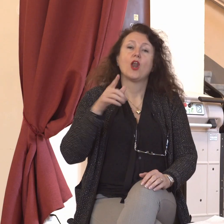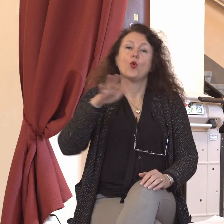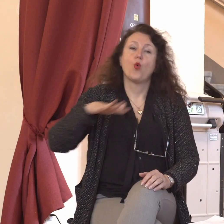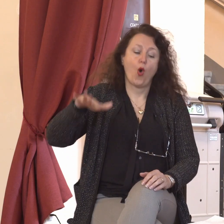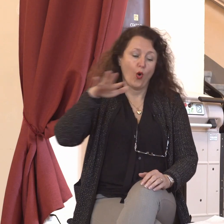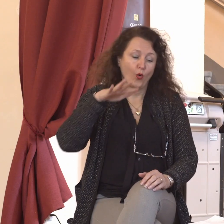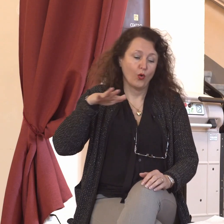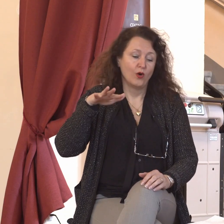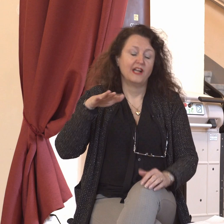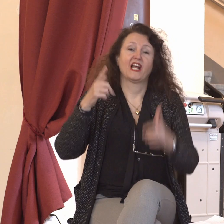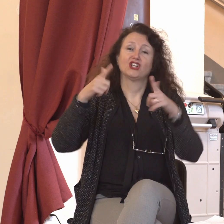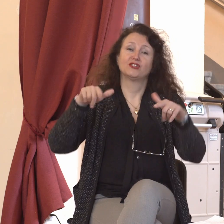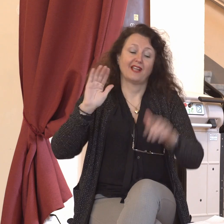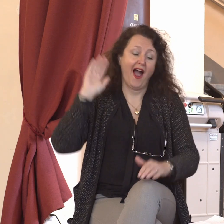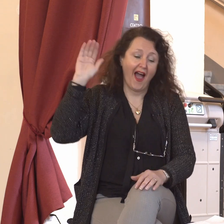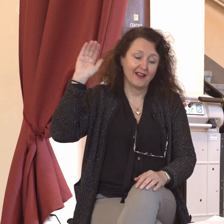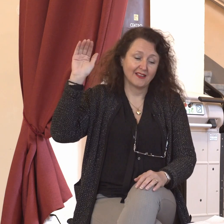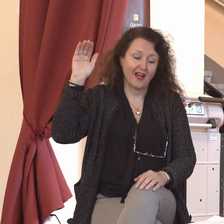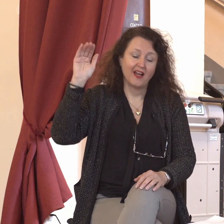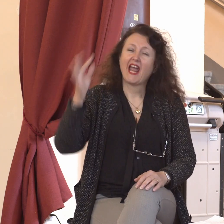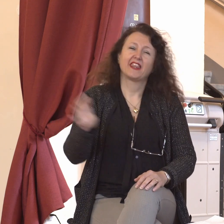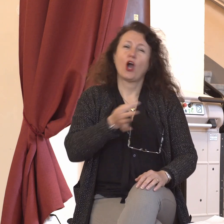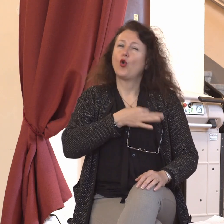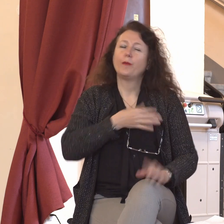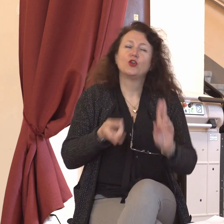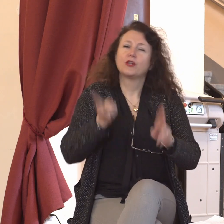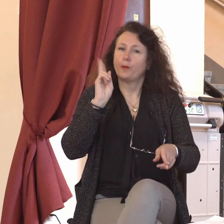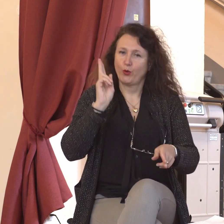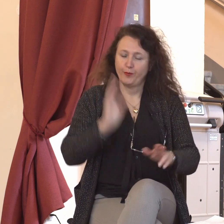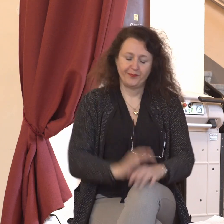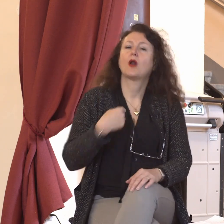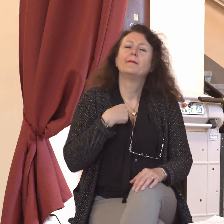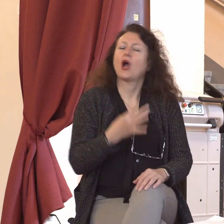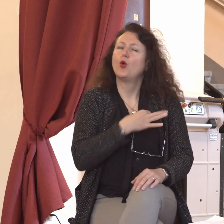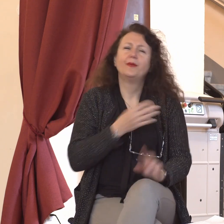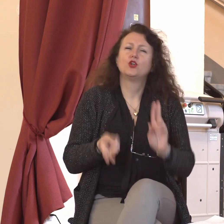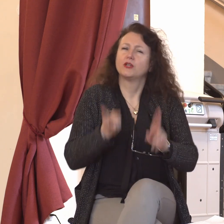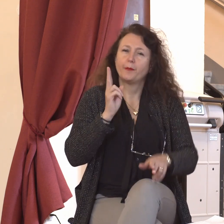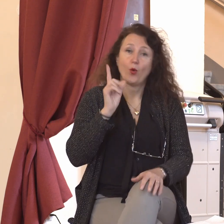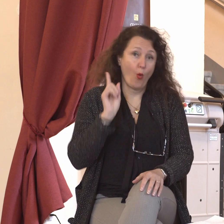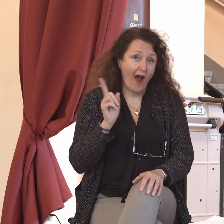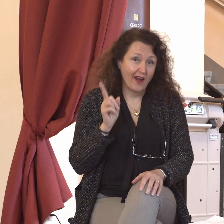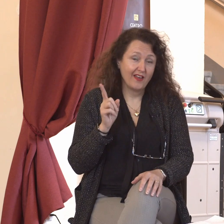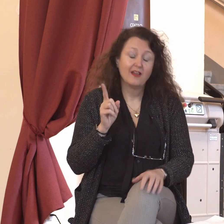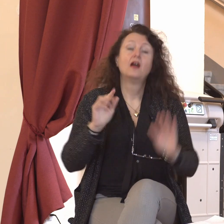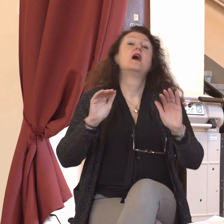Quale luogo della città alta che ti ha colpito di più? Mi ha colpito di più quale?